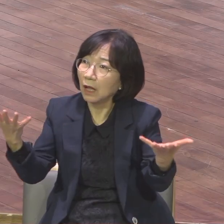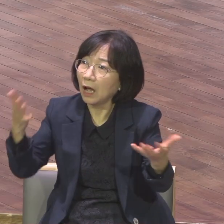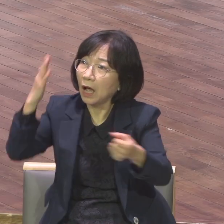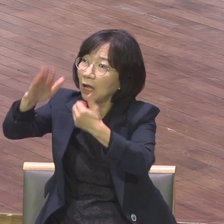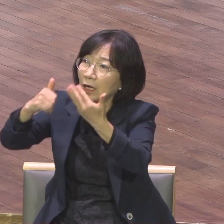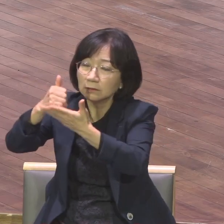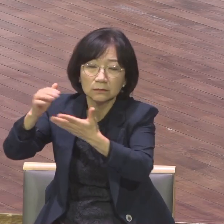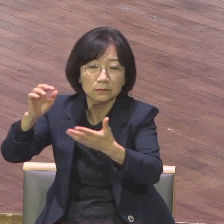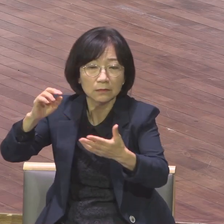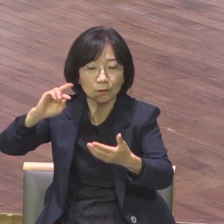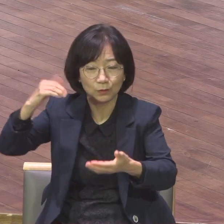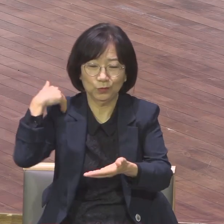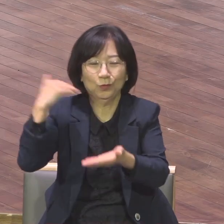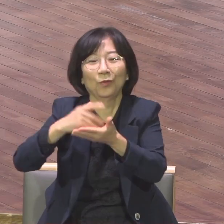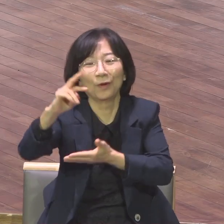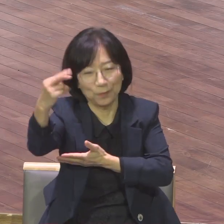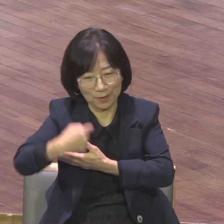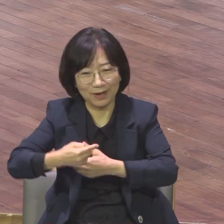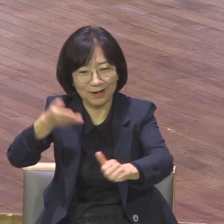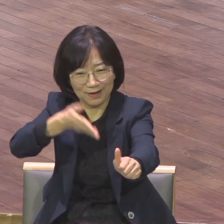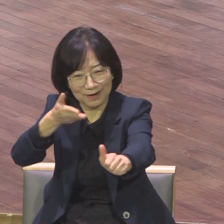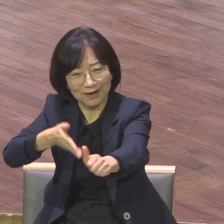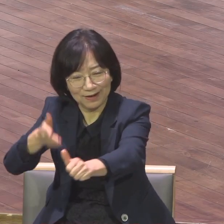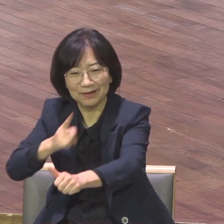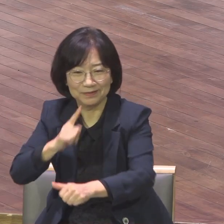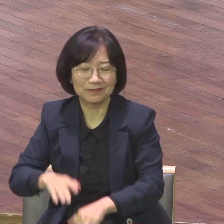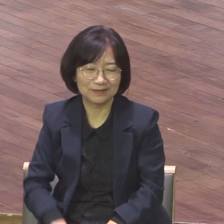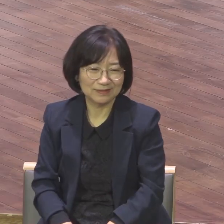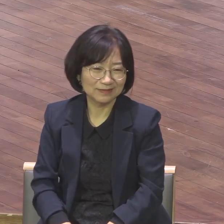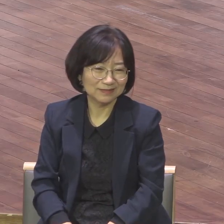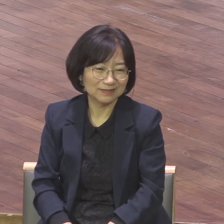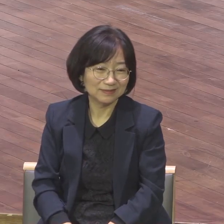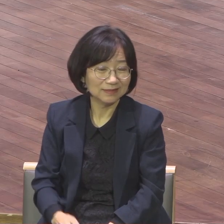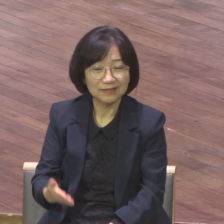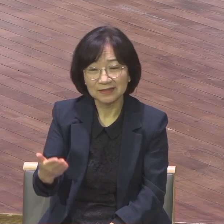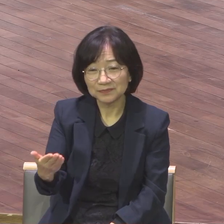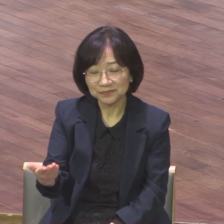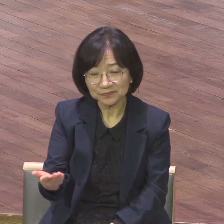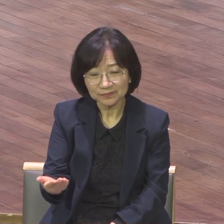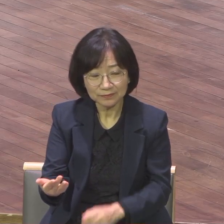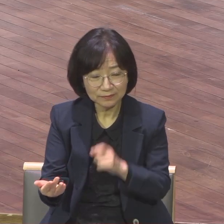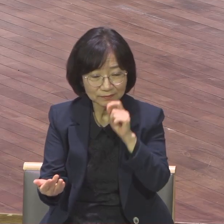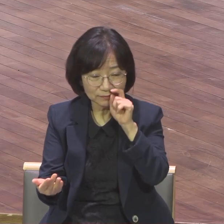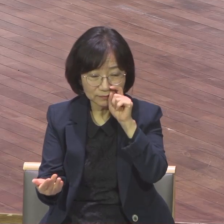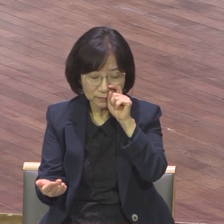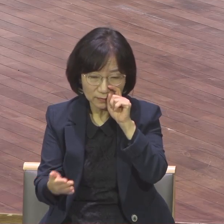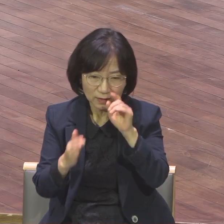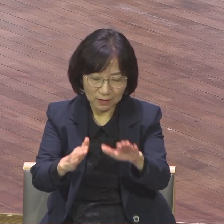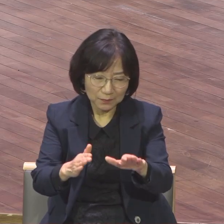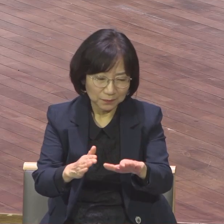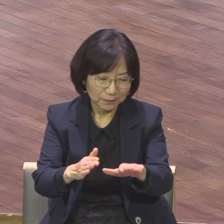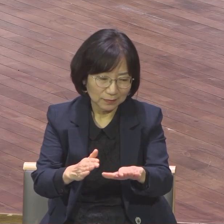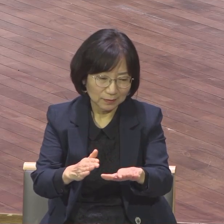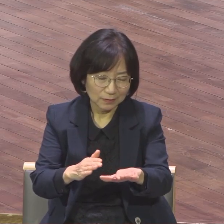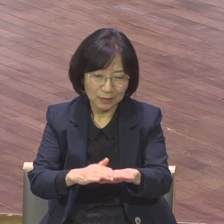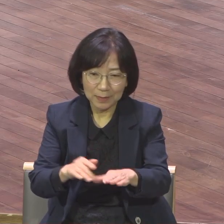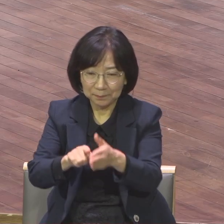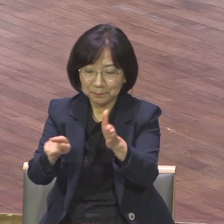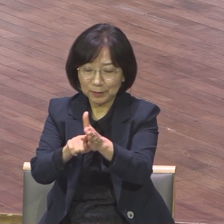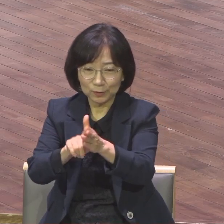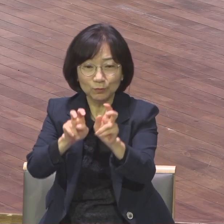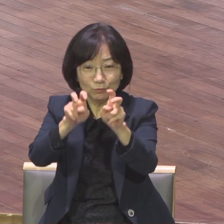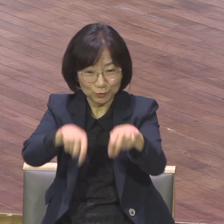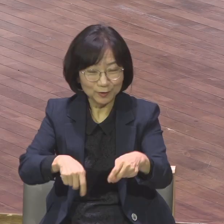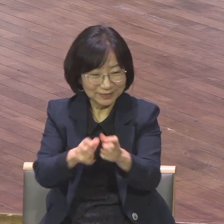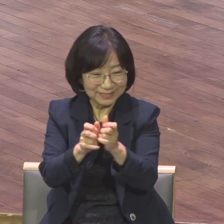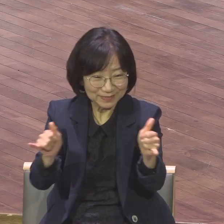여러분요, 그래서 우리 영적 존재 구원받은 하나님 자녀는요, 이 이스라엘 사람만 알아듣는 말이에요. 저 불신자 다른 저